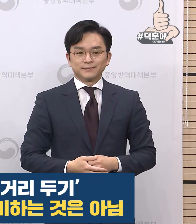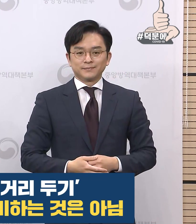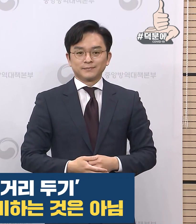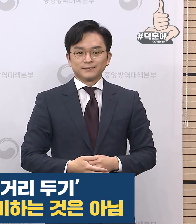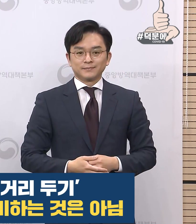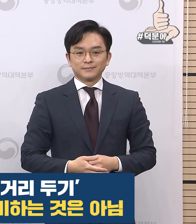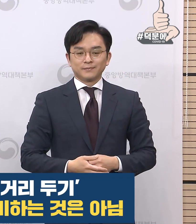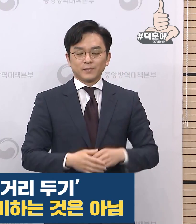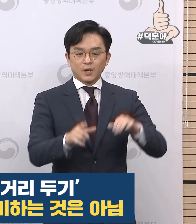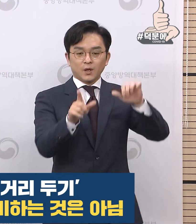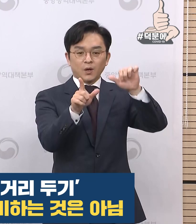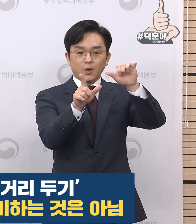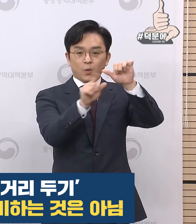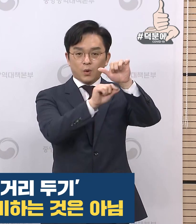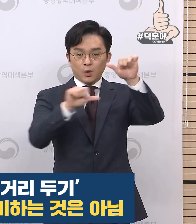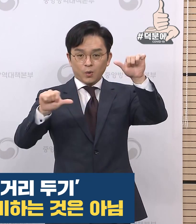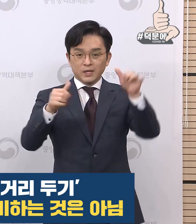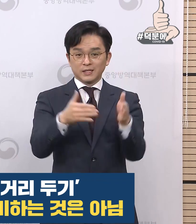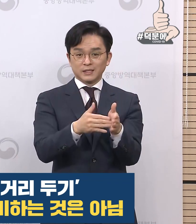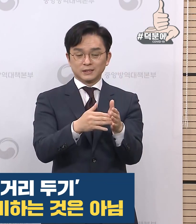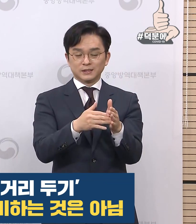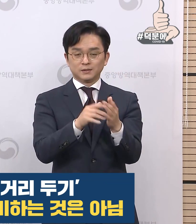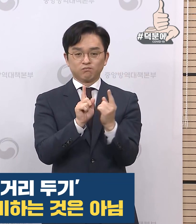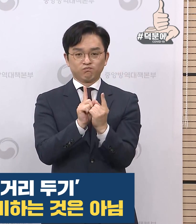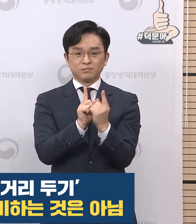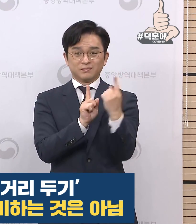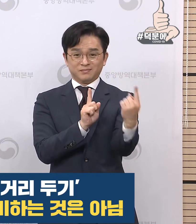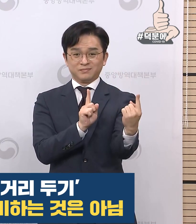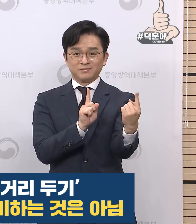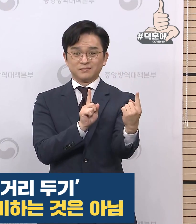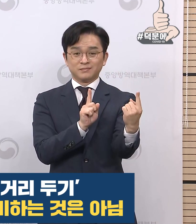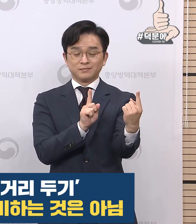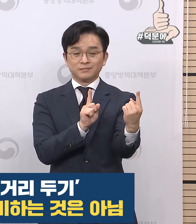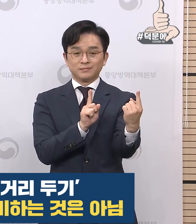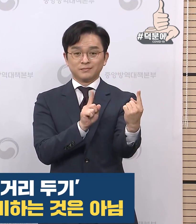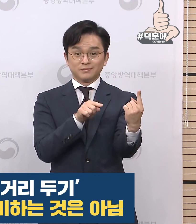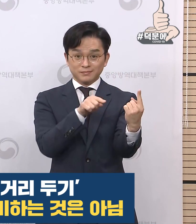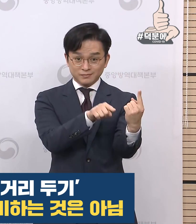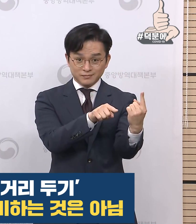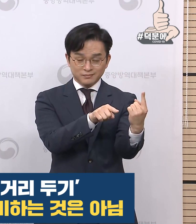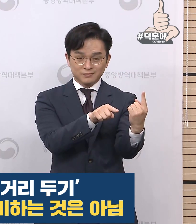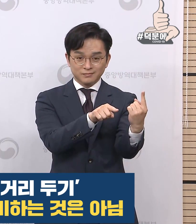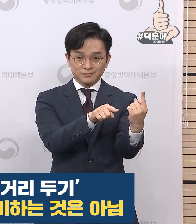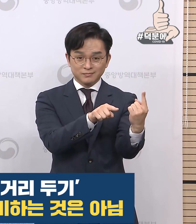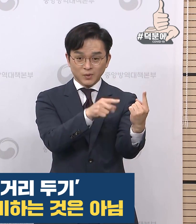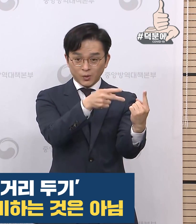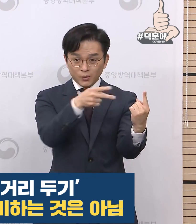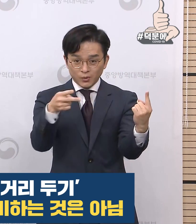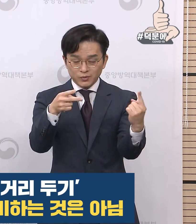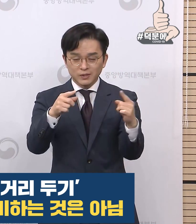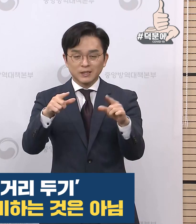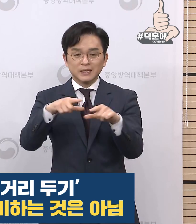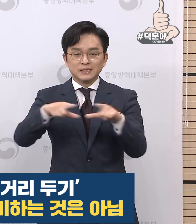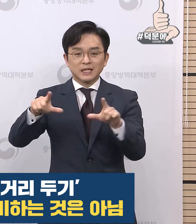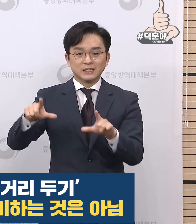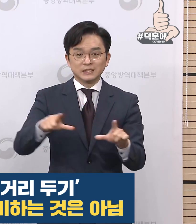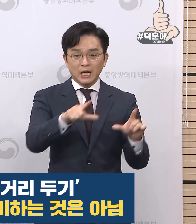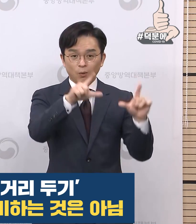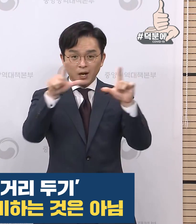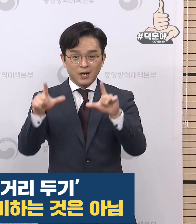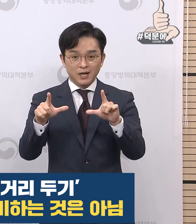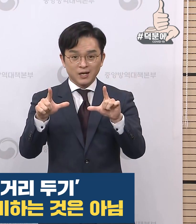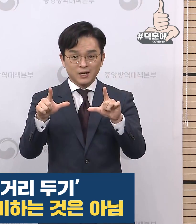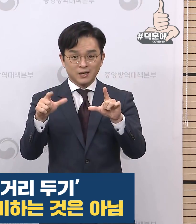중앙방역대책본부는 5월 5일까지 실시하는 사회적 거리두기가 일상생활로의 전환을 의미하는 것은 아님을